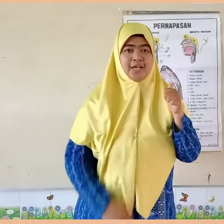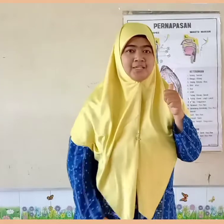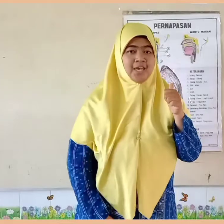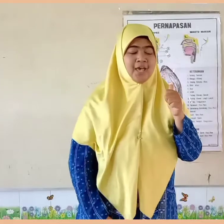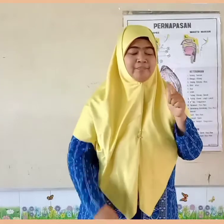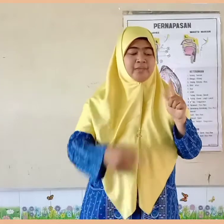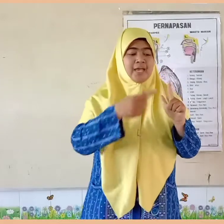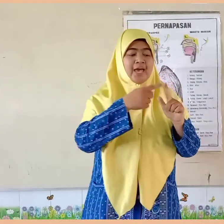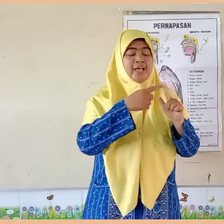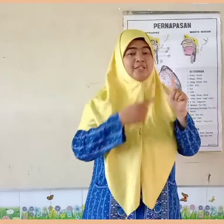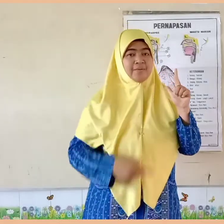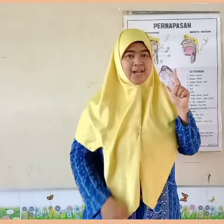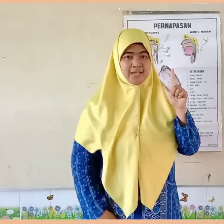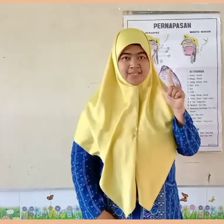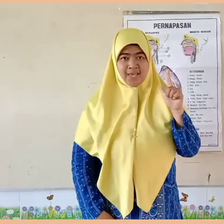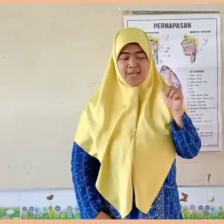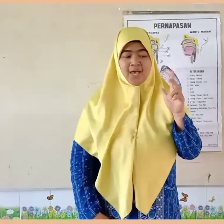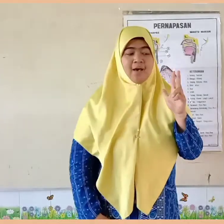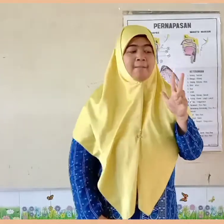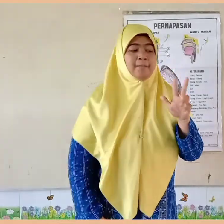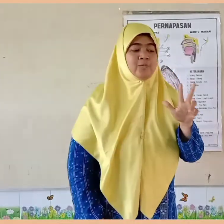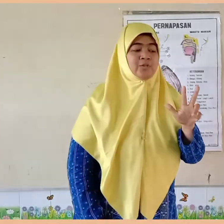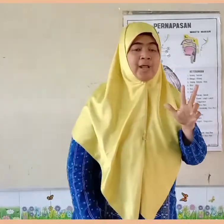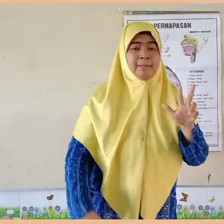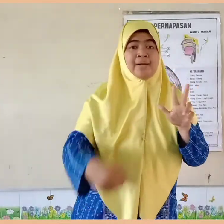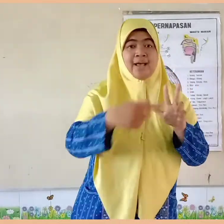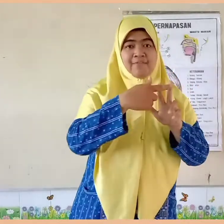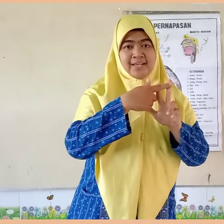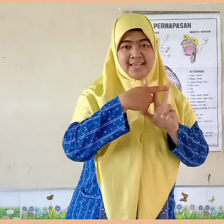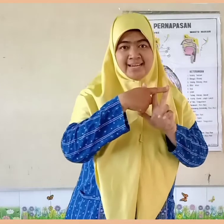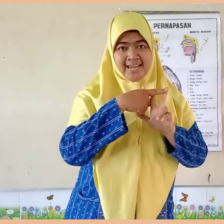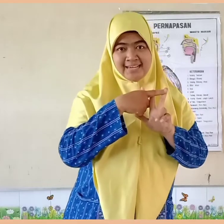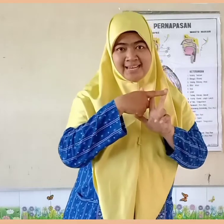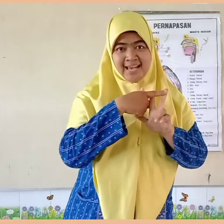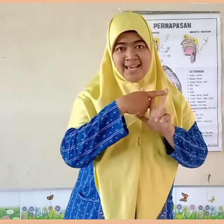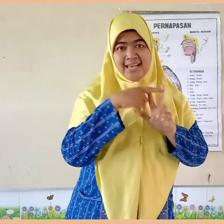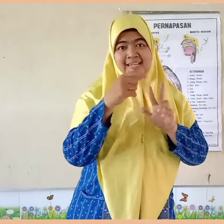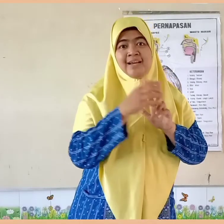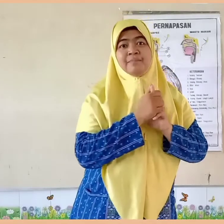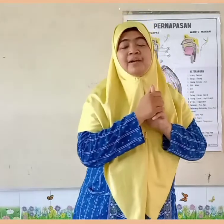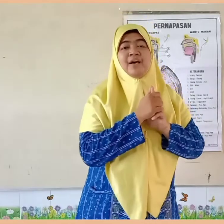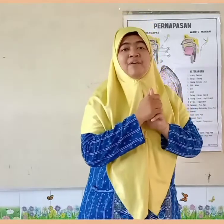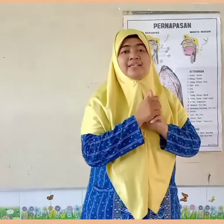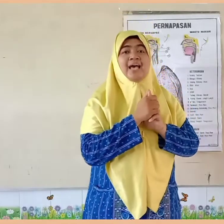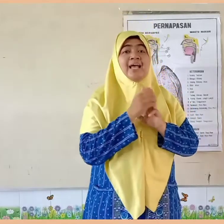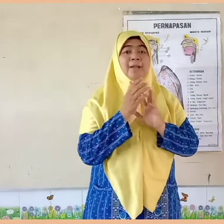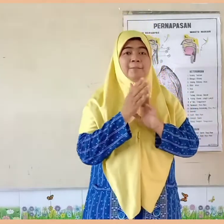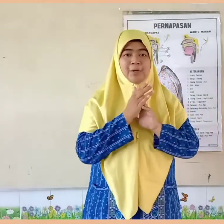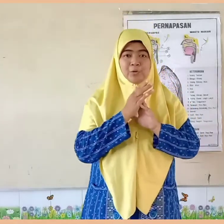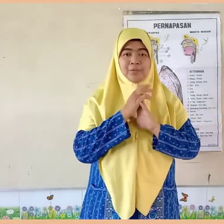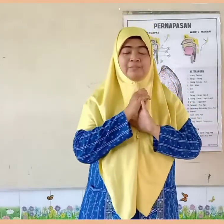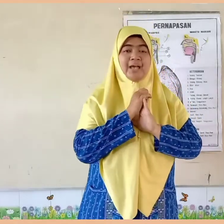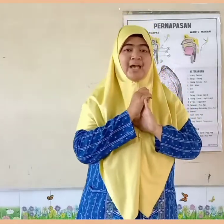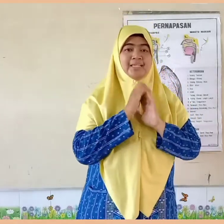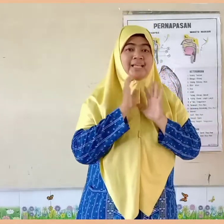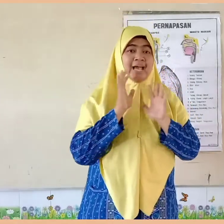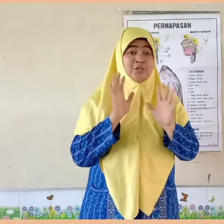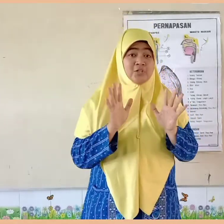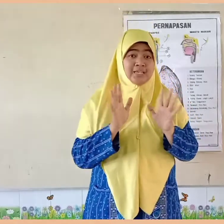inspirasi, ekspirasi, kemudian pernafasan dada dan pernafasan perut. Nah,